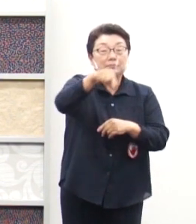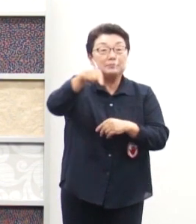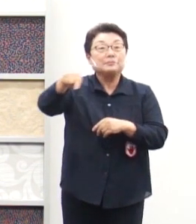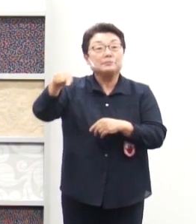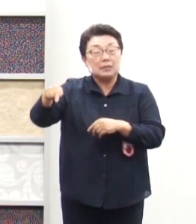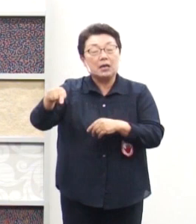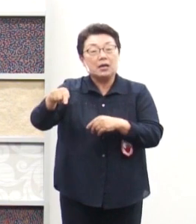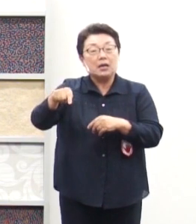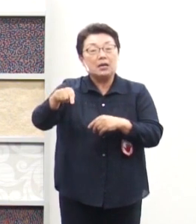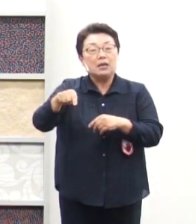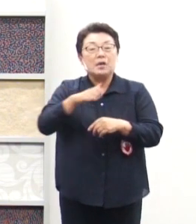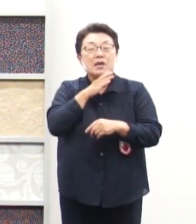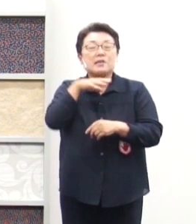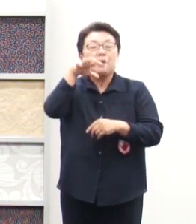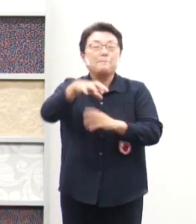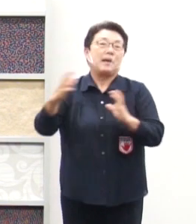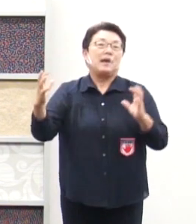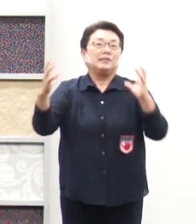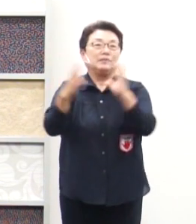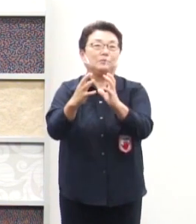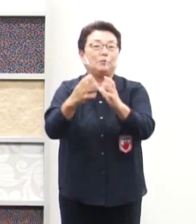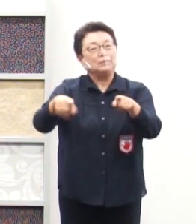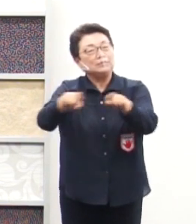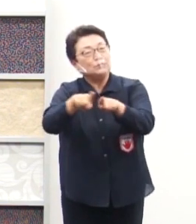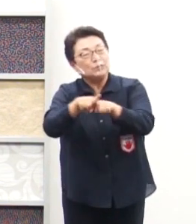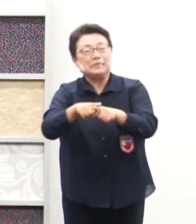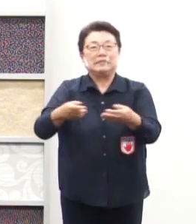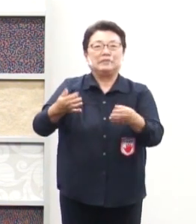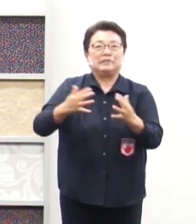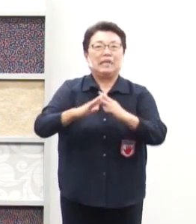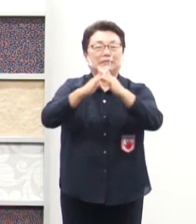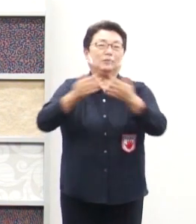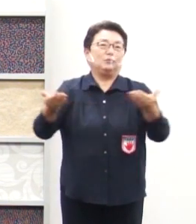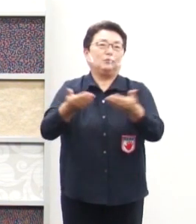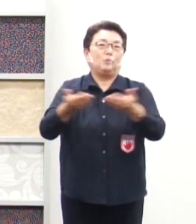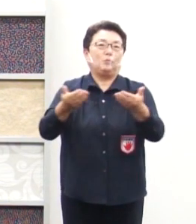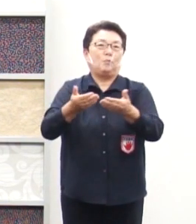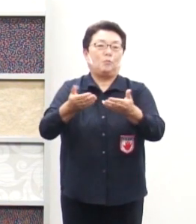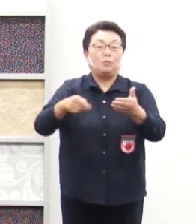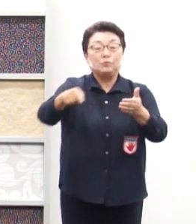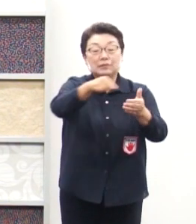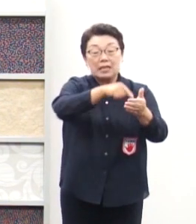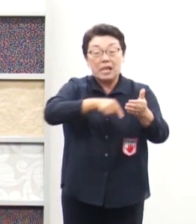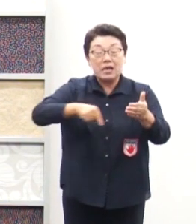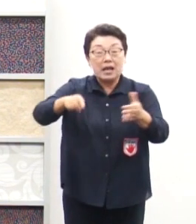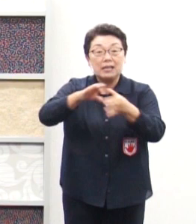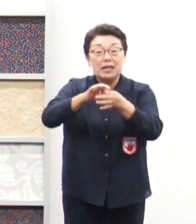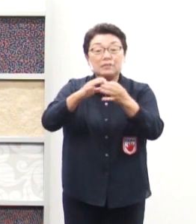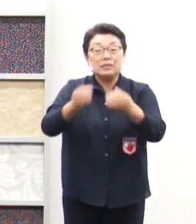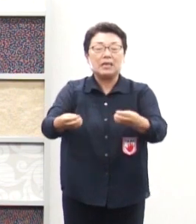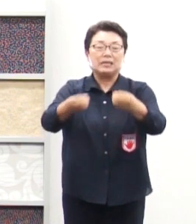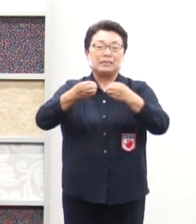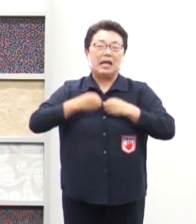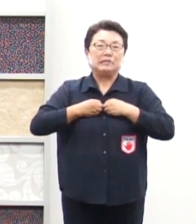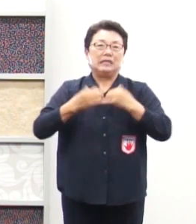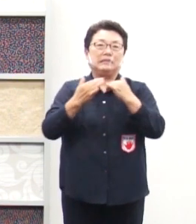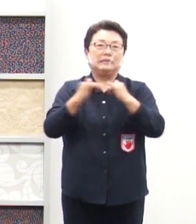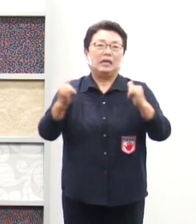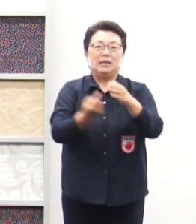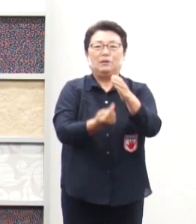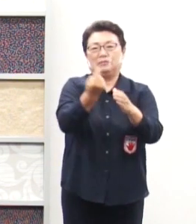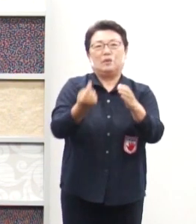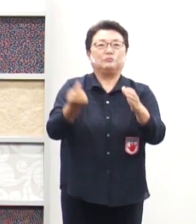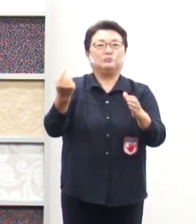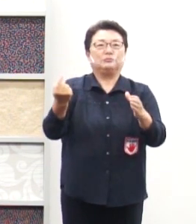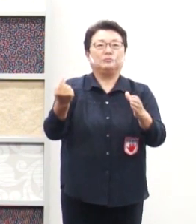が一つの現場に集まって、作業をされるというその中でも感染例というのが出